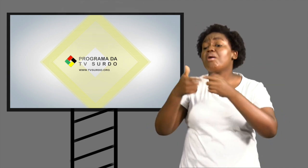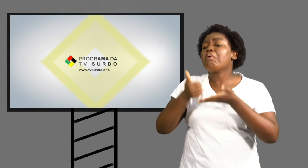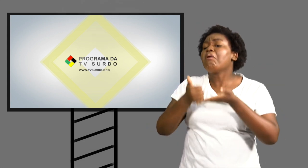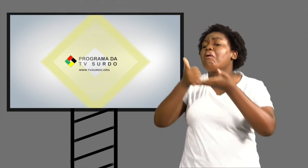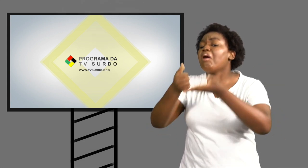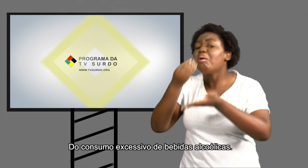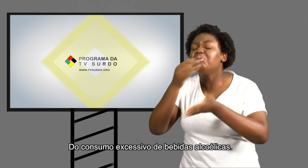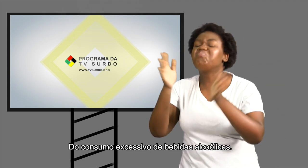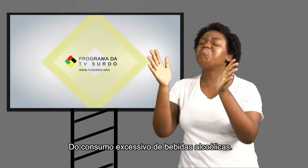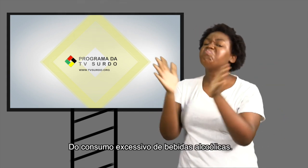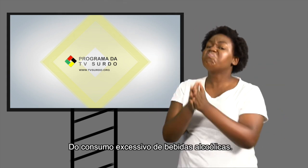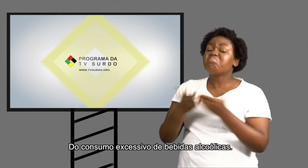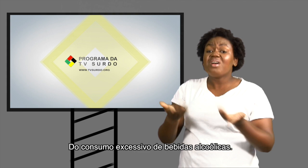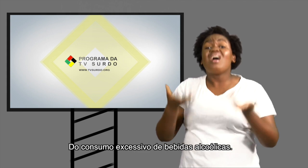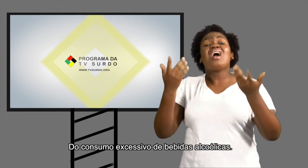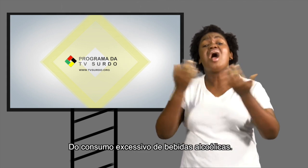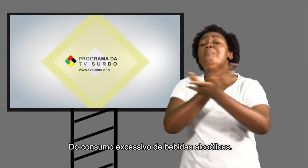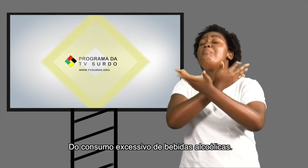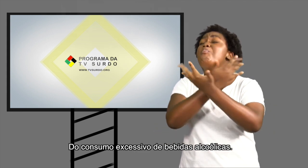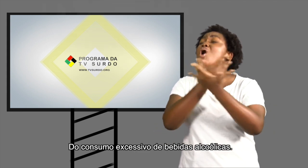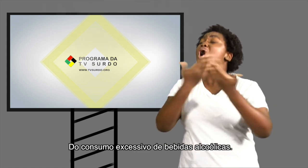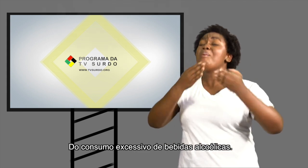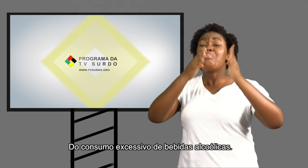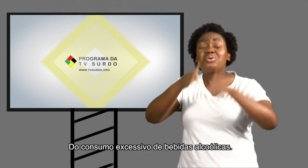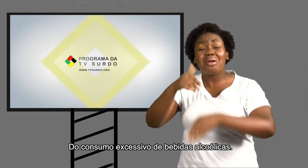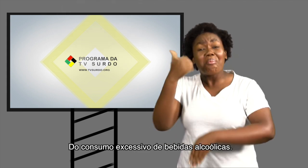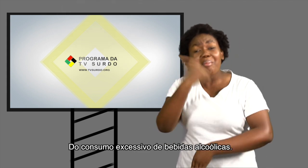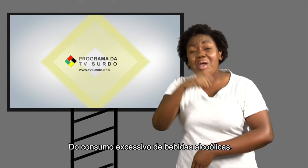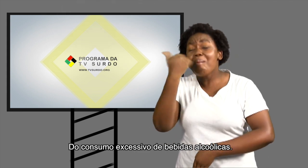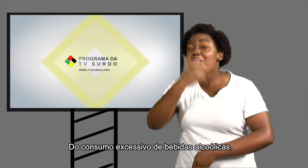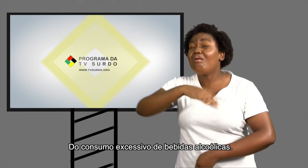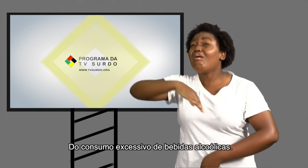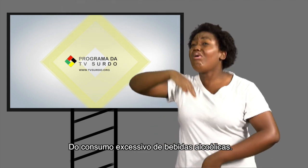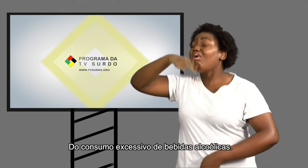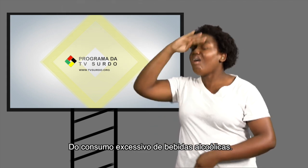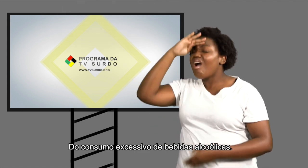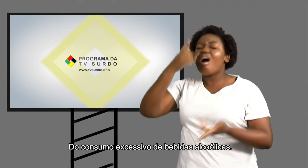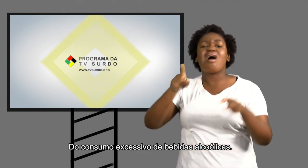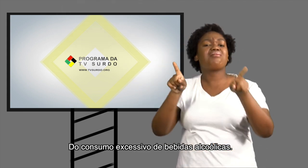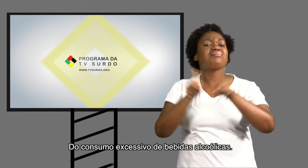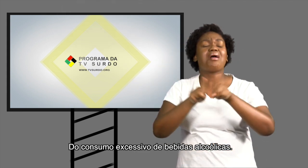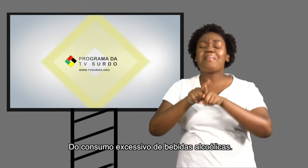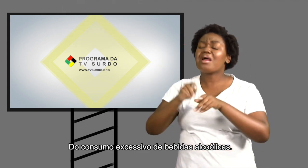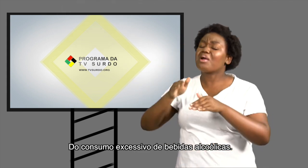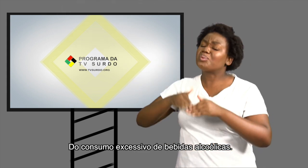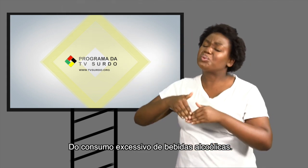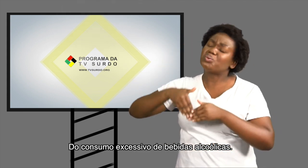Muitas pessoas perdem emprego e lares por causa do consumo excessivo de bebidas alcoólicas.